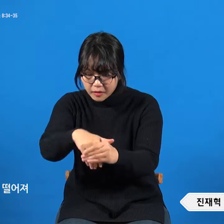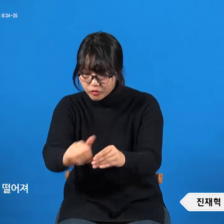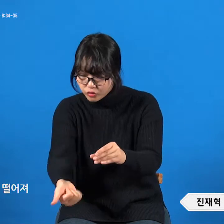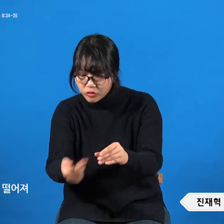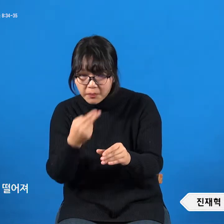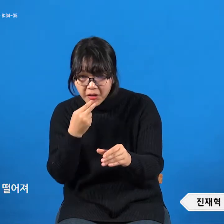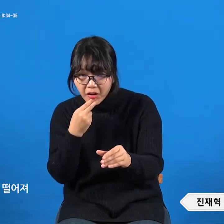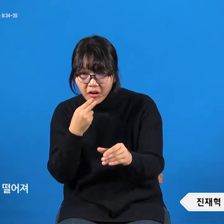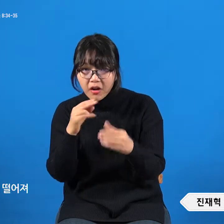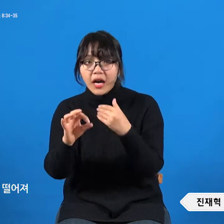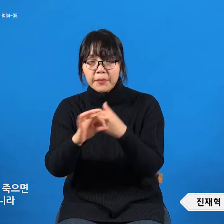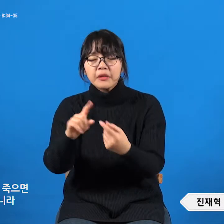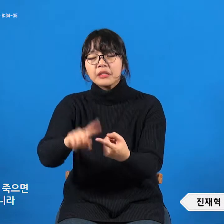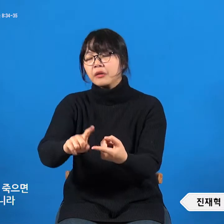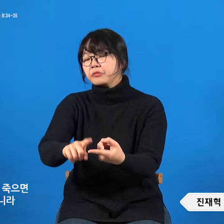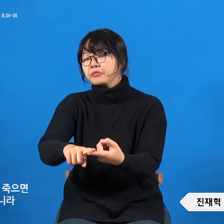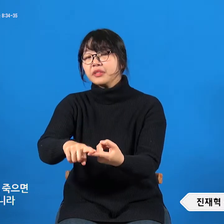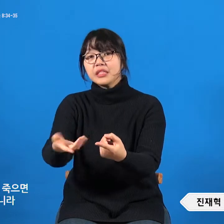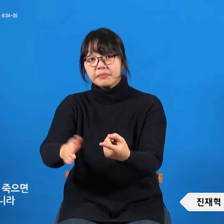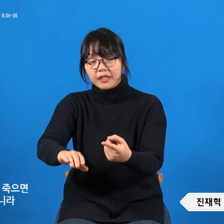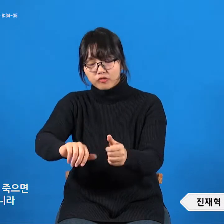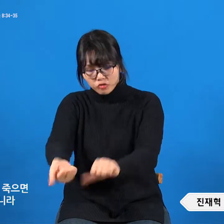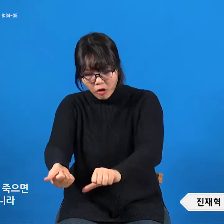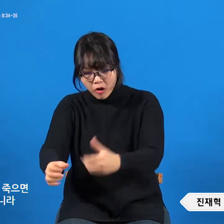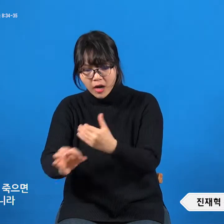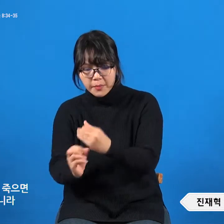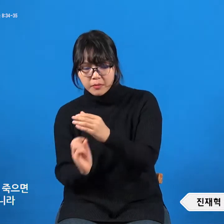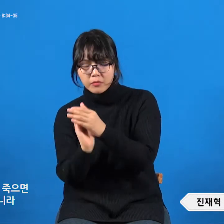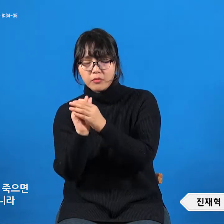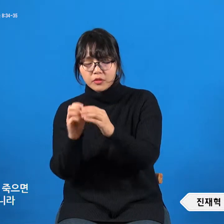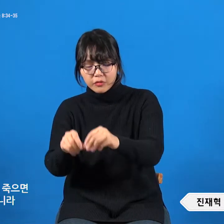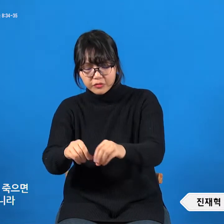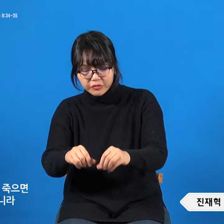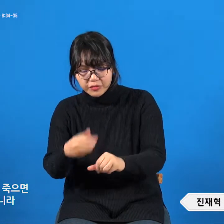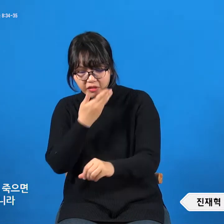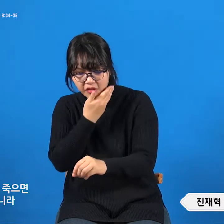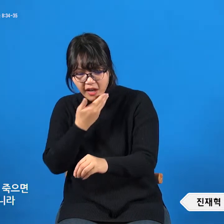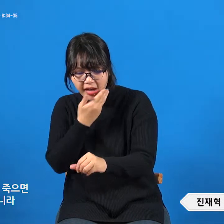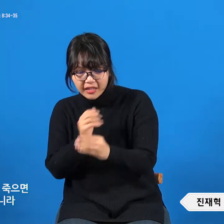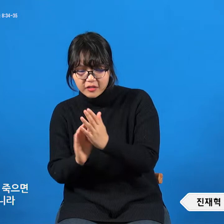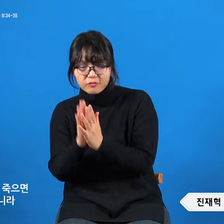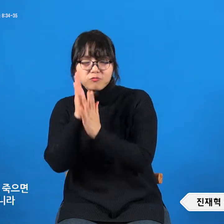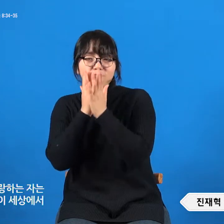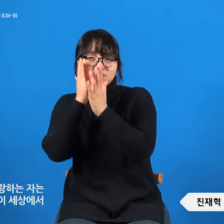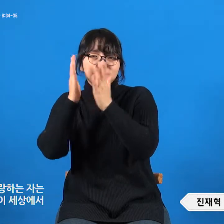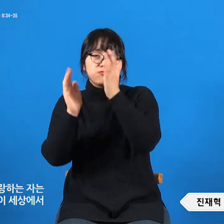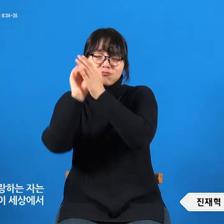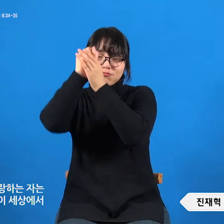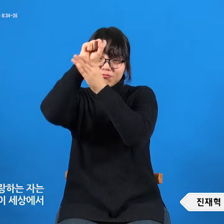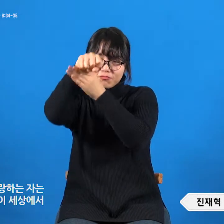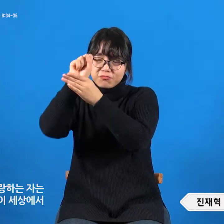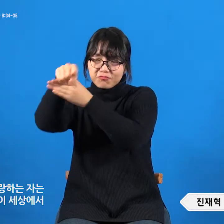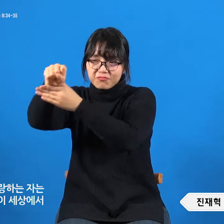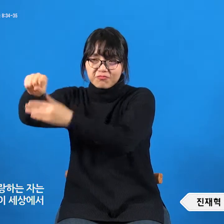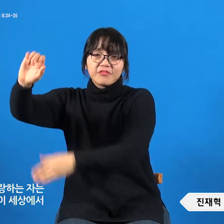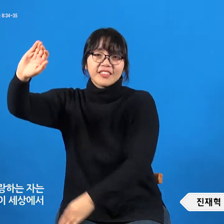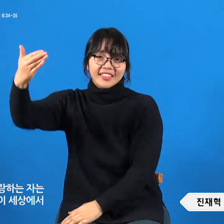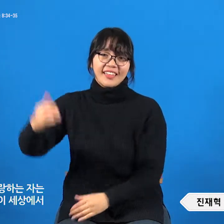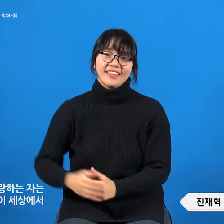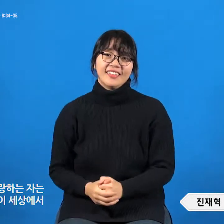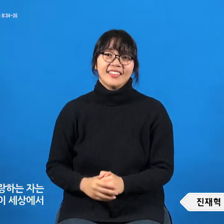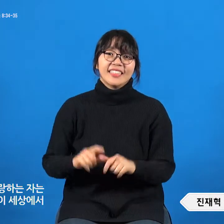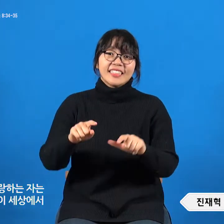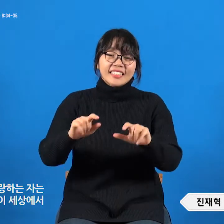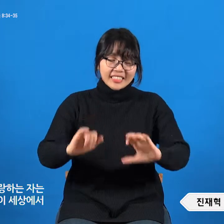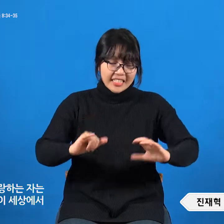그대로 있고 죽으면 많은 열매를 맺느니라. 자기의 생명을 사랑하는 자는 잃어버릴 것이요 이 세상에서 자기의